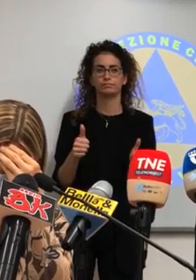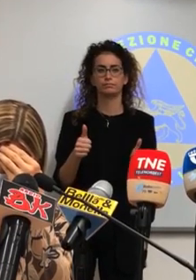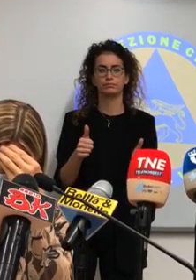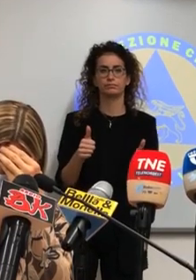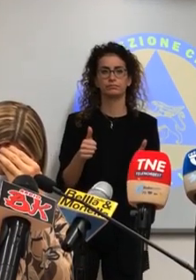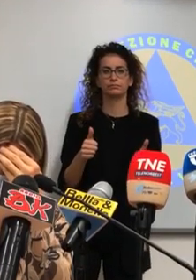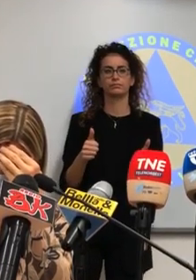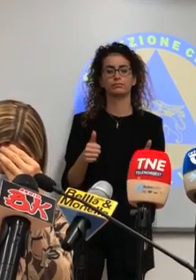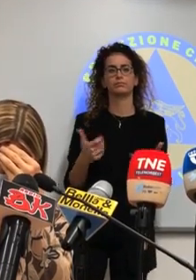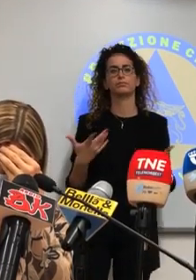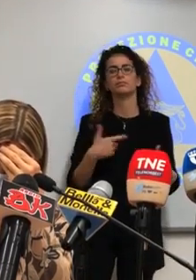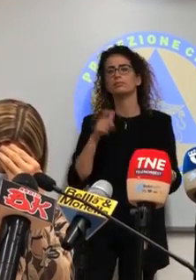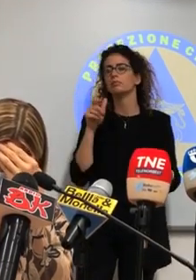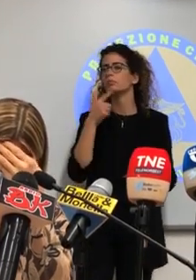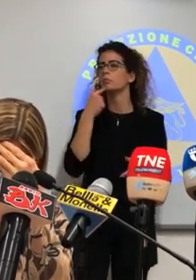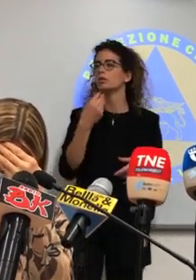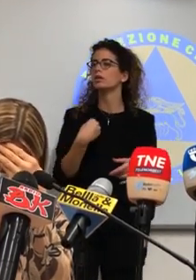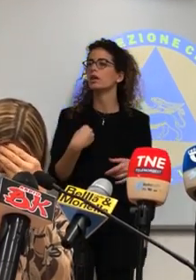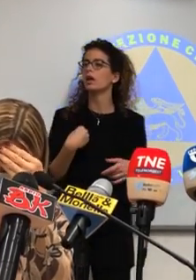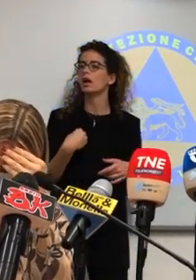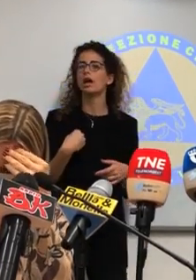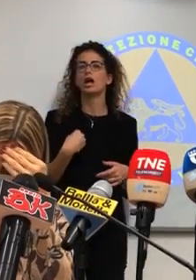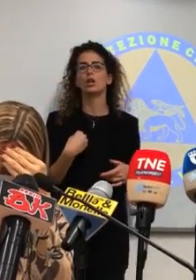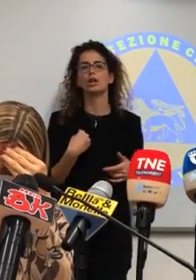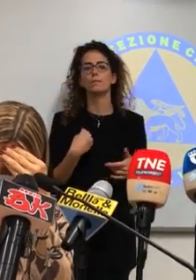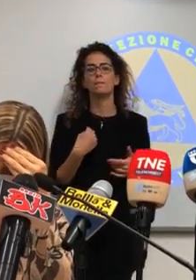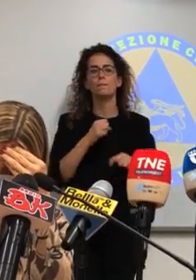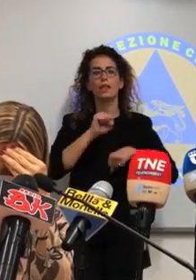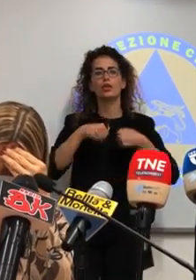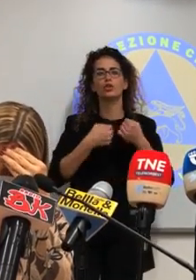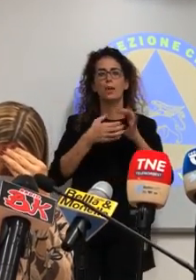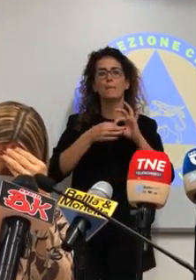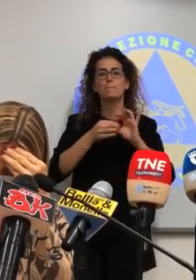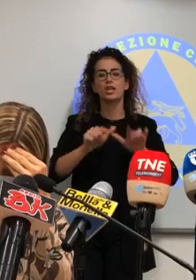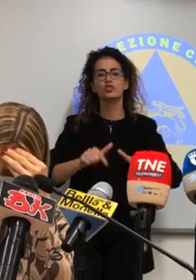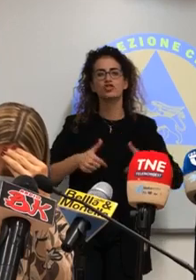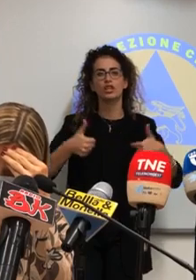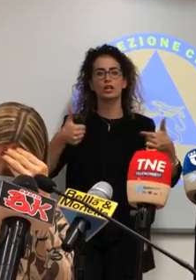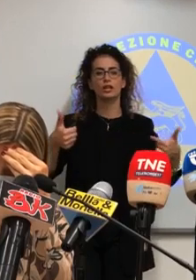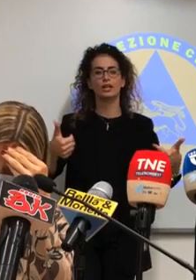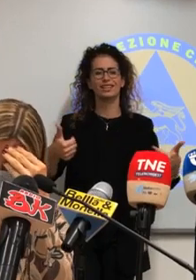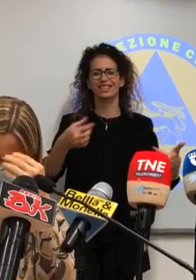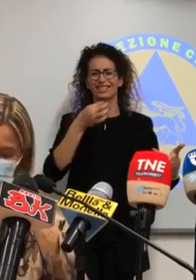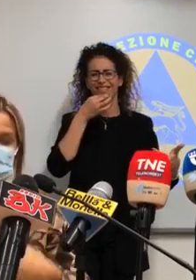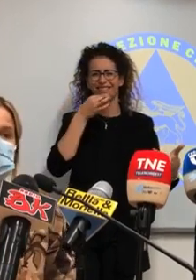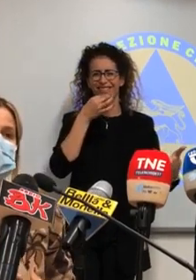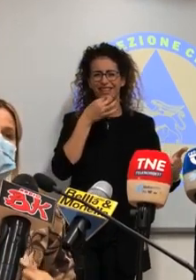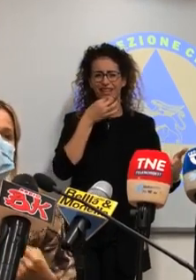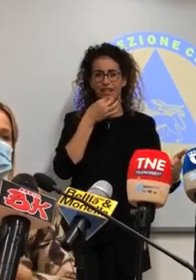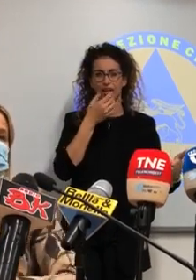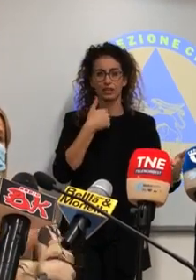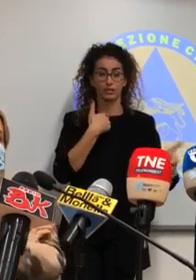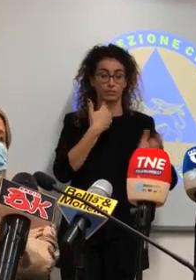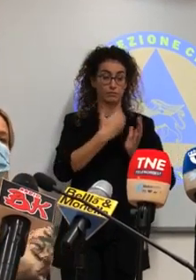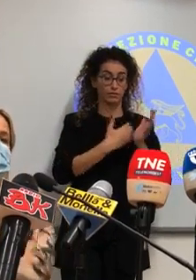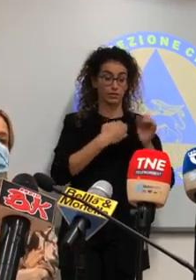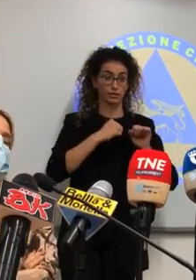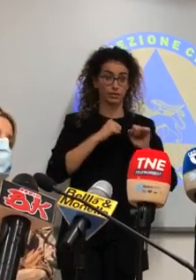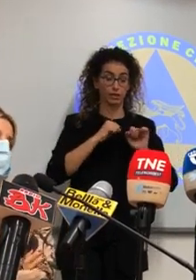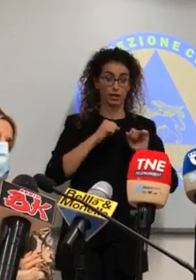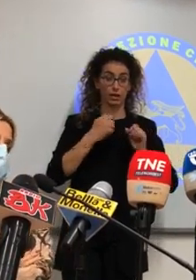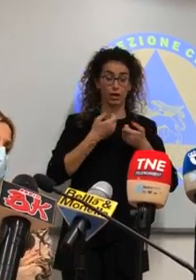E uno può dire: ma allora cosa vuol dire azione di pacificazione? Non sto dicendo che bisogna rivedere i piani di sanità